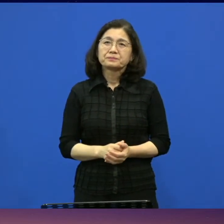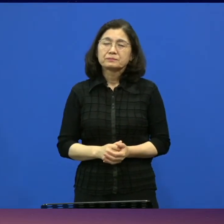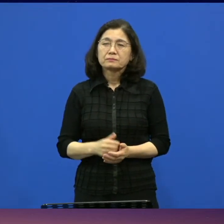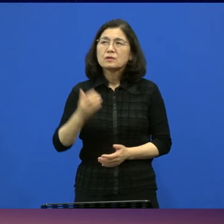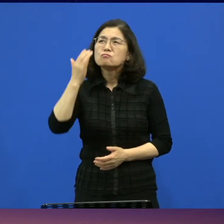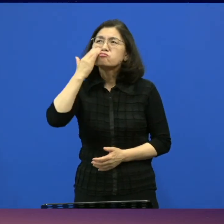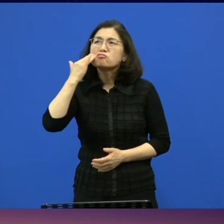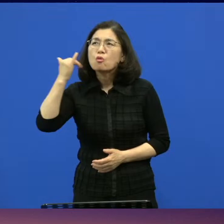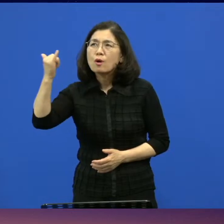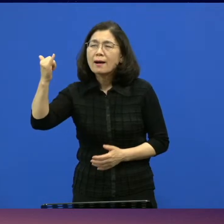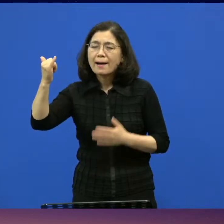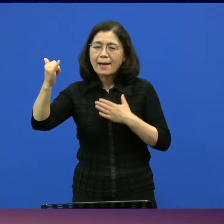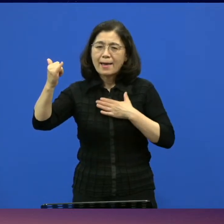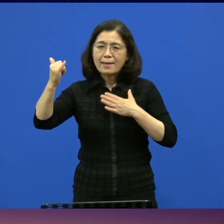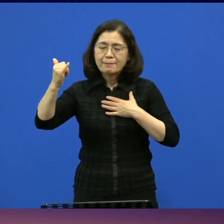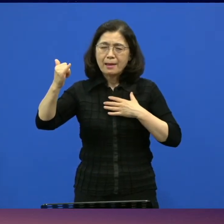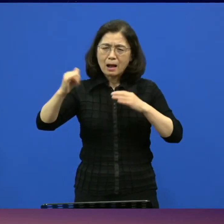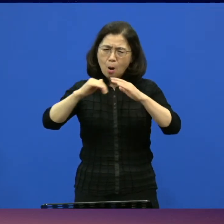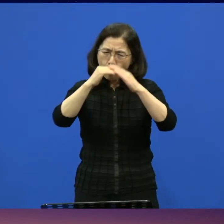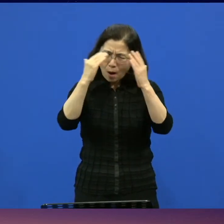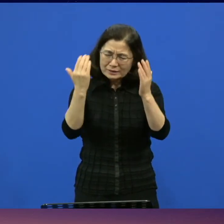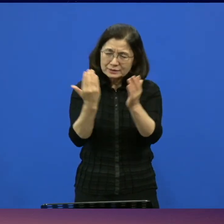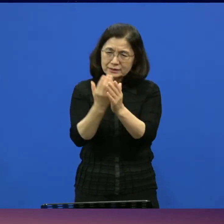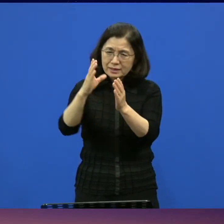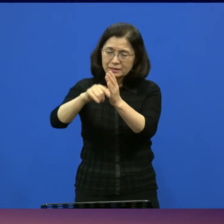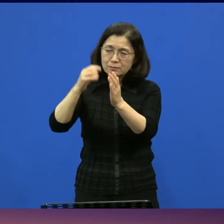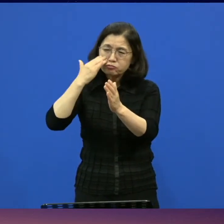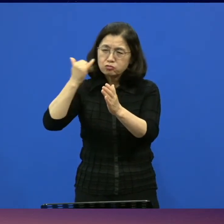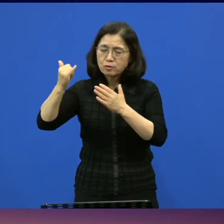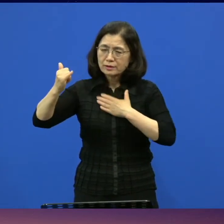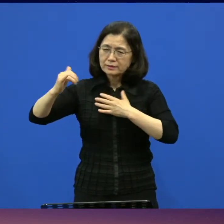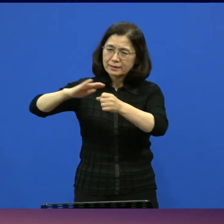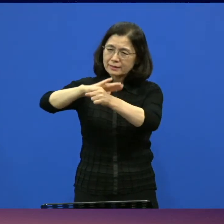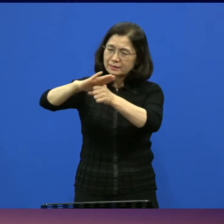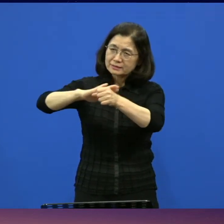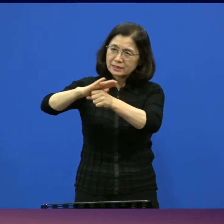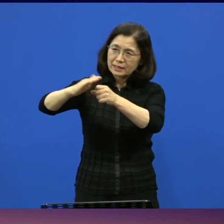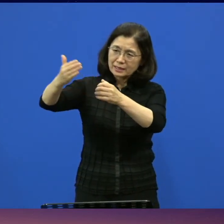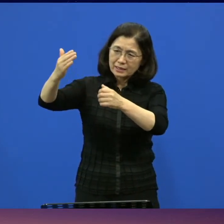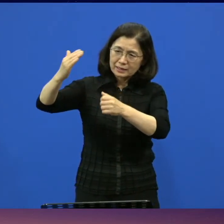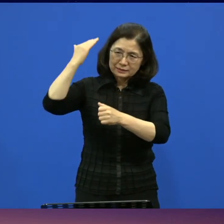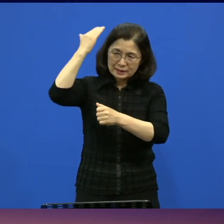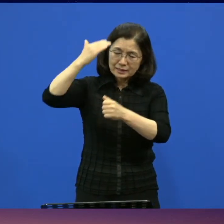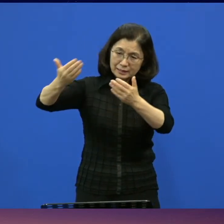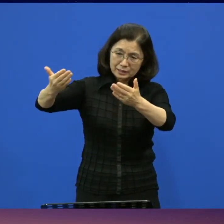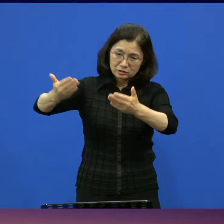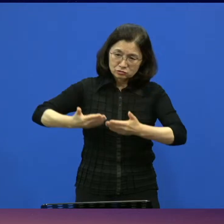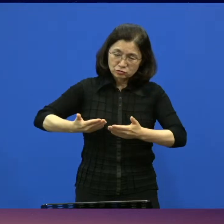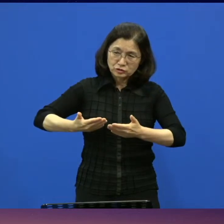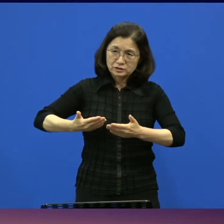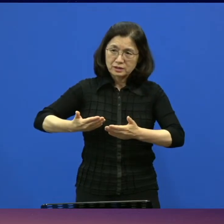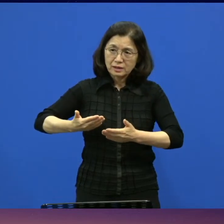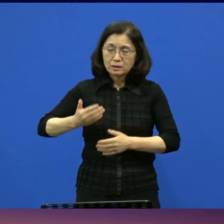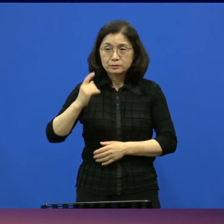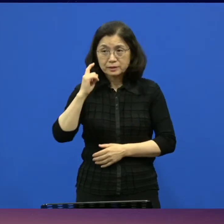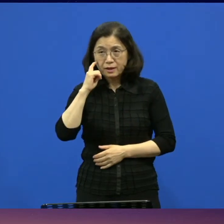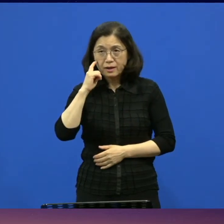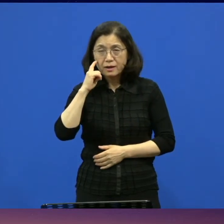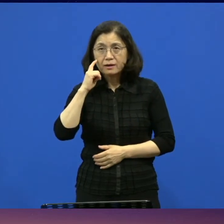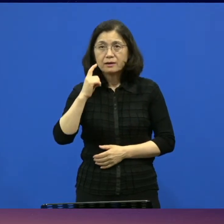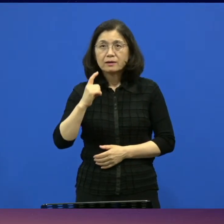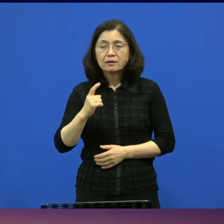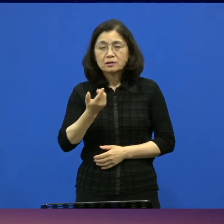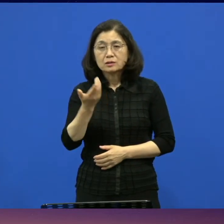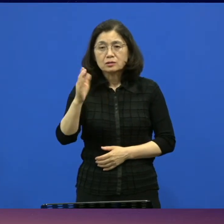나를 사랑할 거라고 생각하잖아요. 직장에서 내가 좀 더 완벽해져야 내가 인정을 받을 거라고 생각하잖아요. 근데 여러분, 아무리